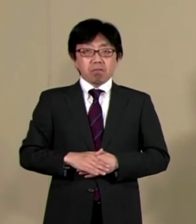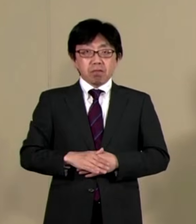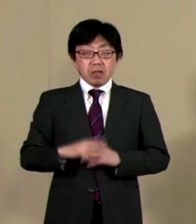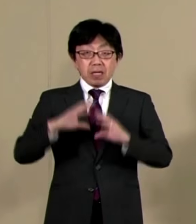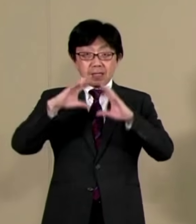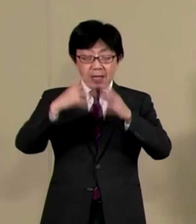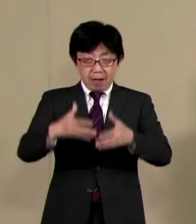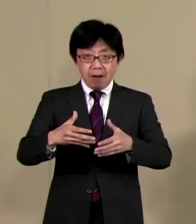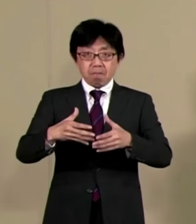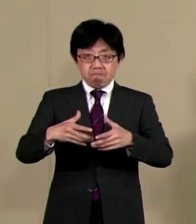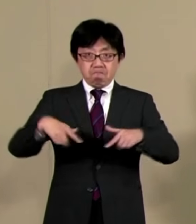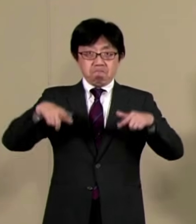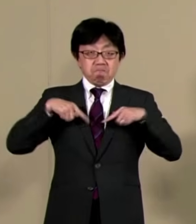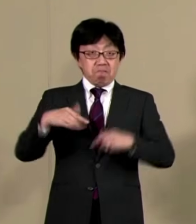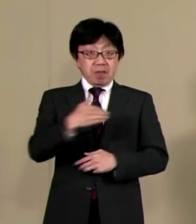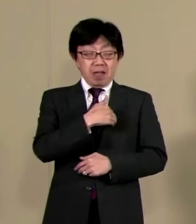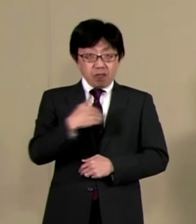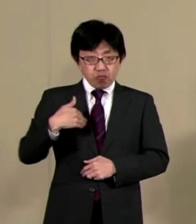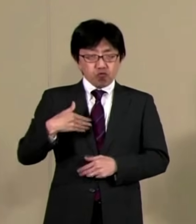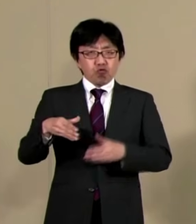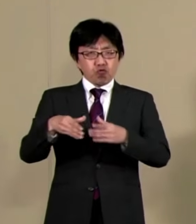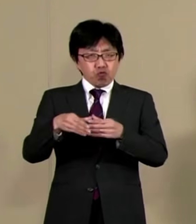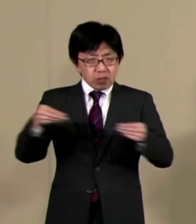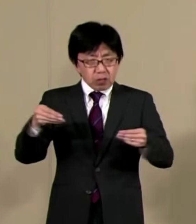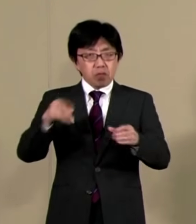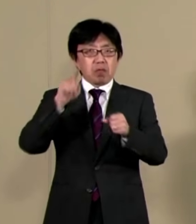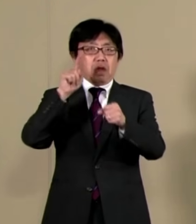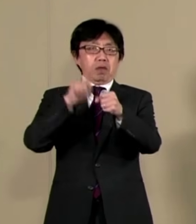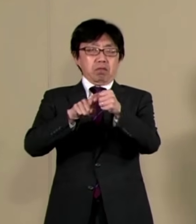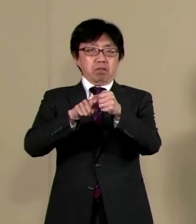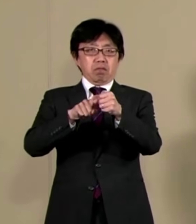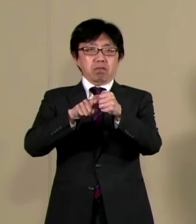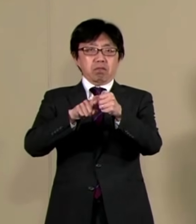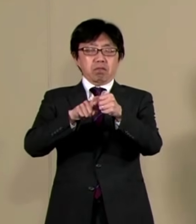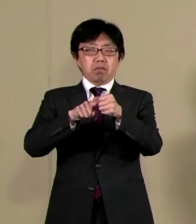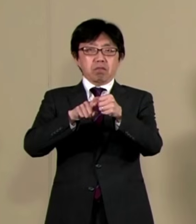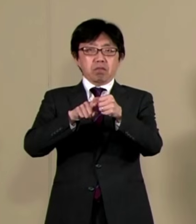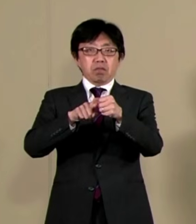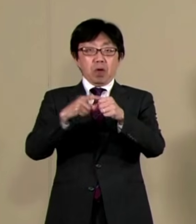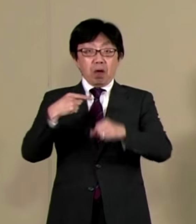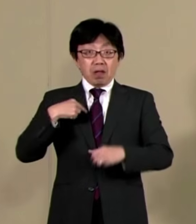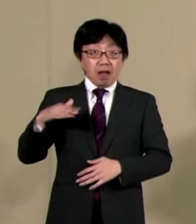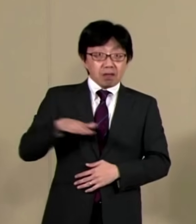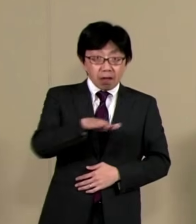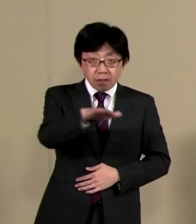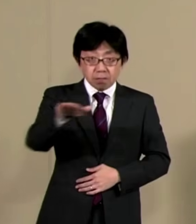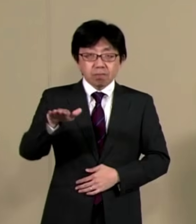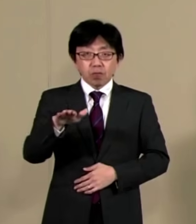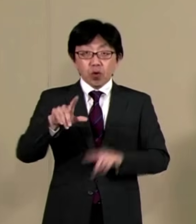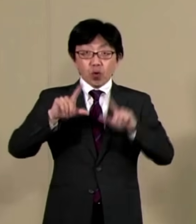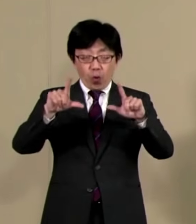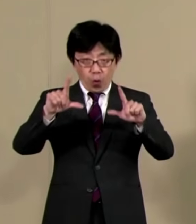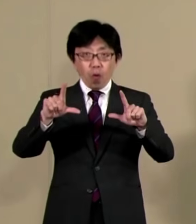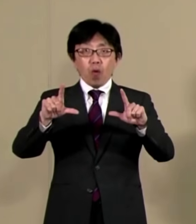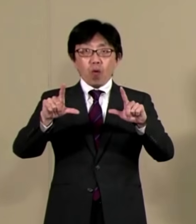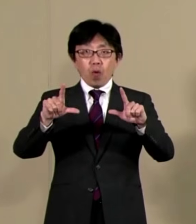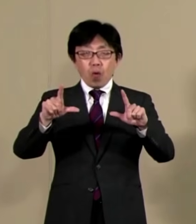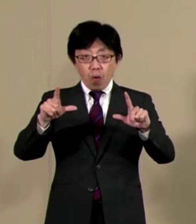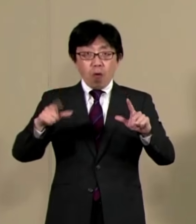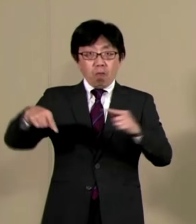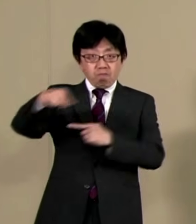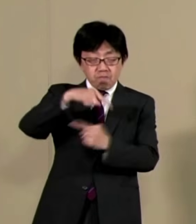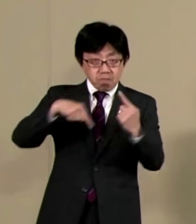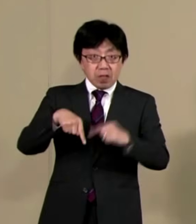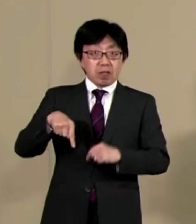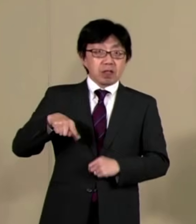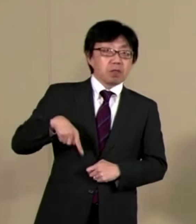世界に誇れる国であり続けるためにたが東京を動かし